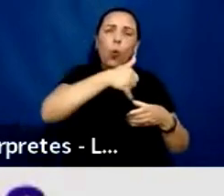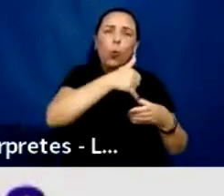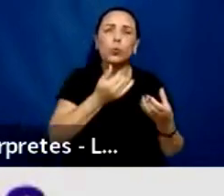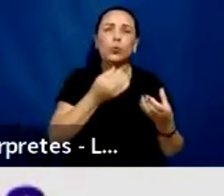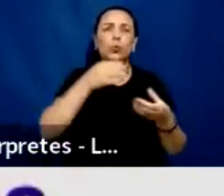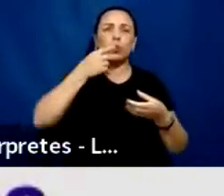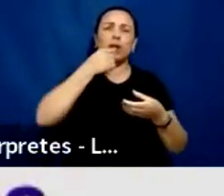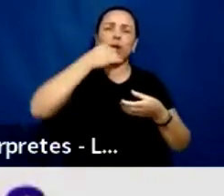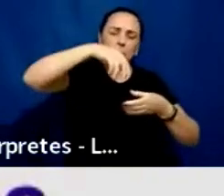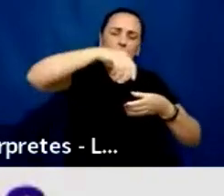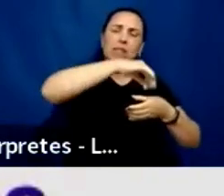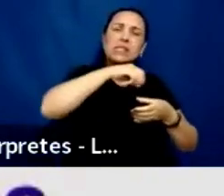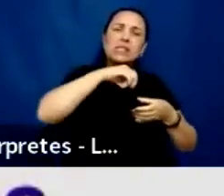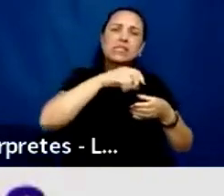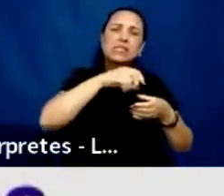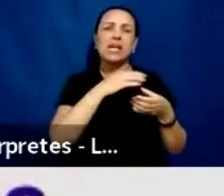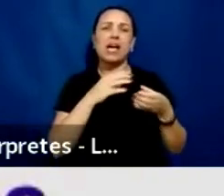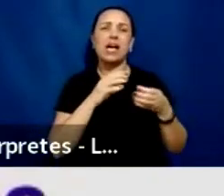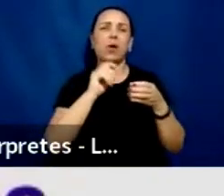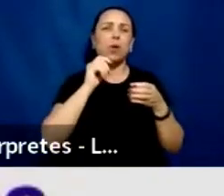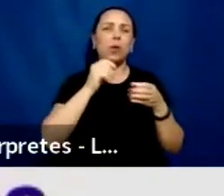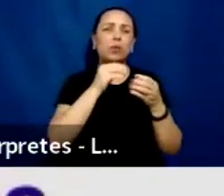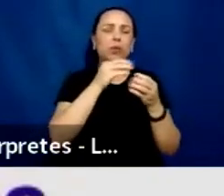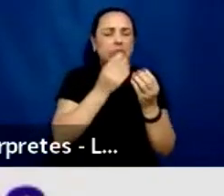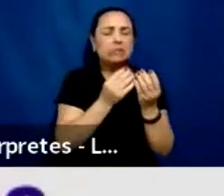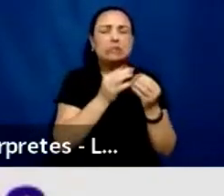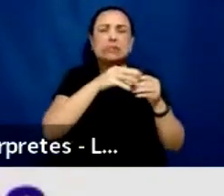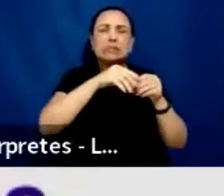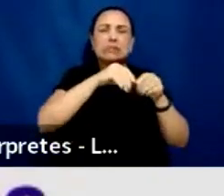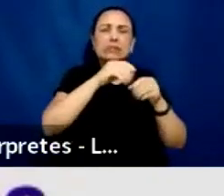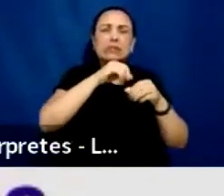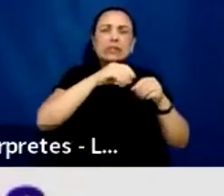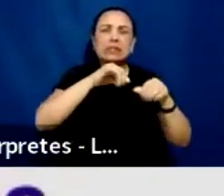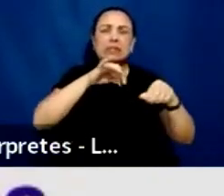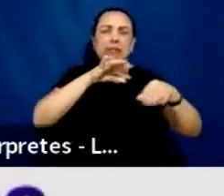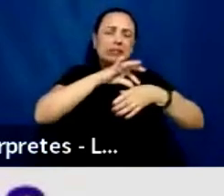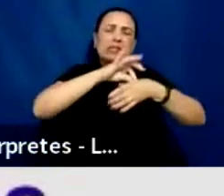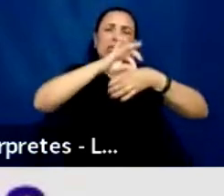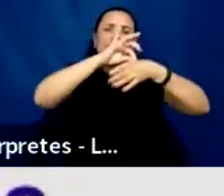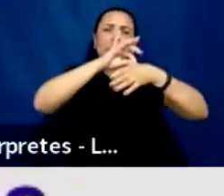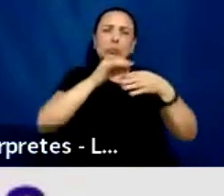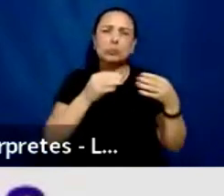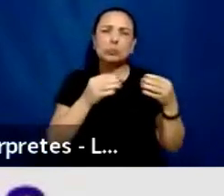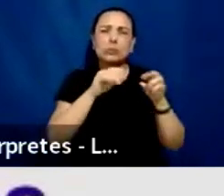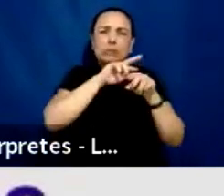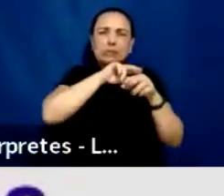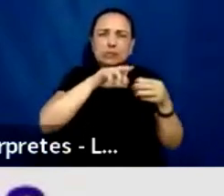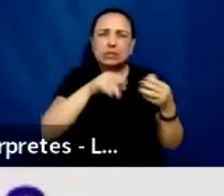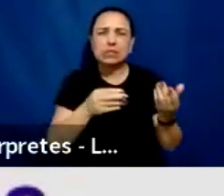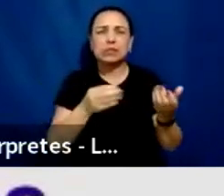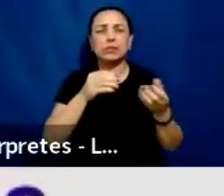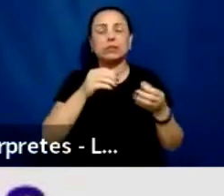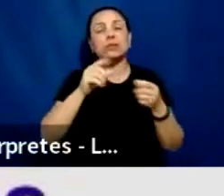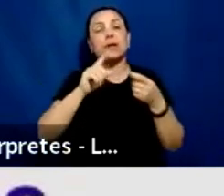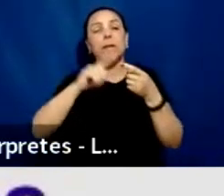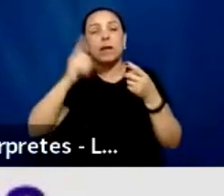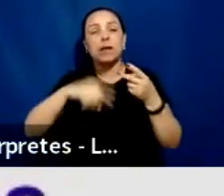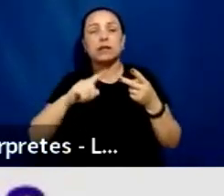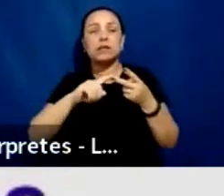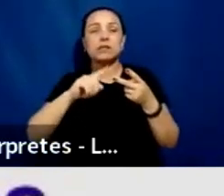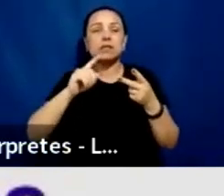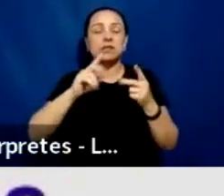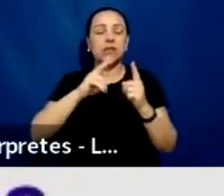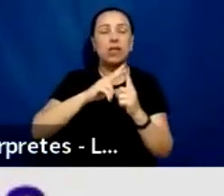excesso dos radicais livres. Nessa foto, nós vemos aí alimentos acidificantes, como o